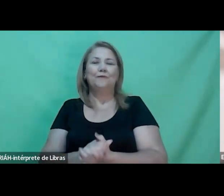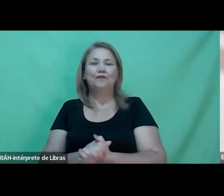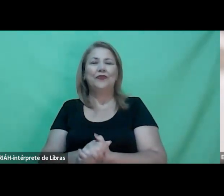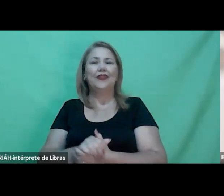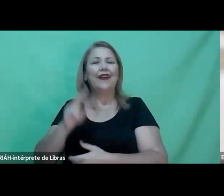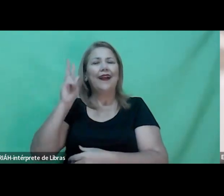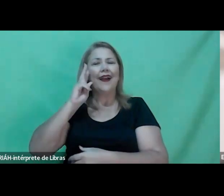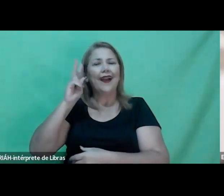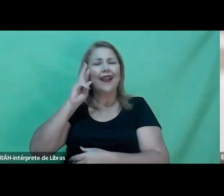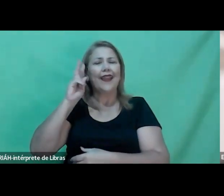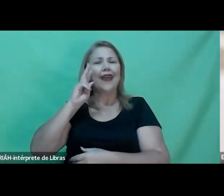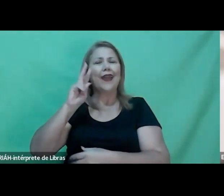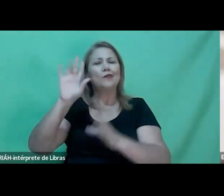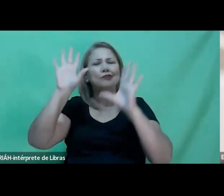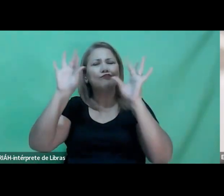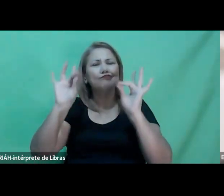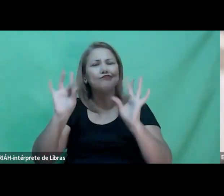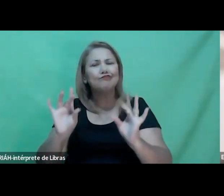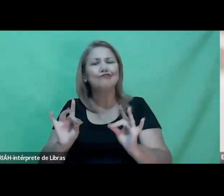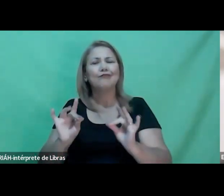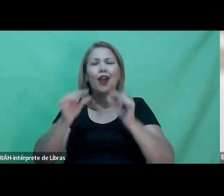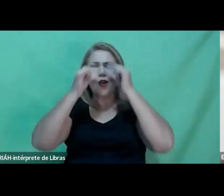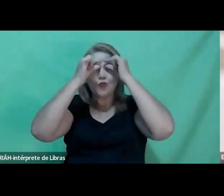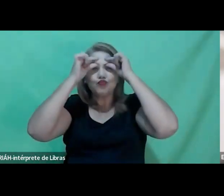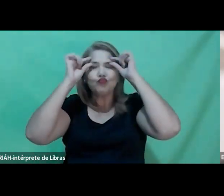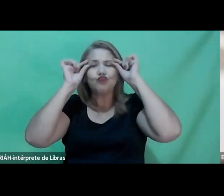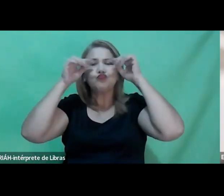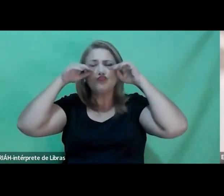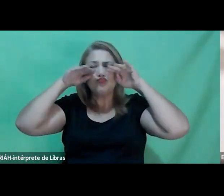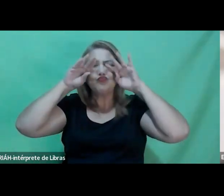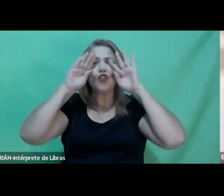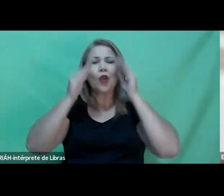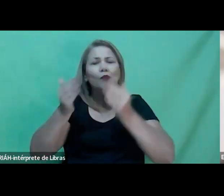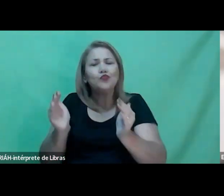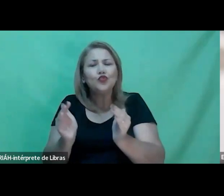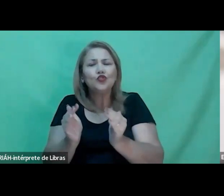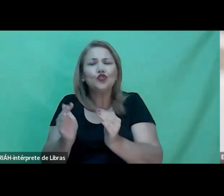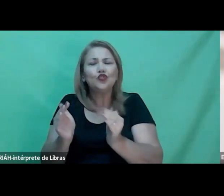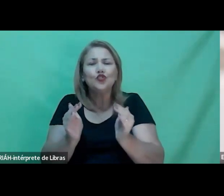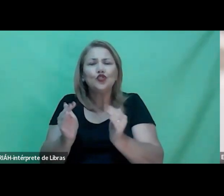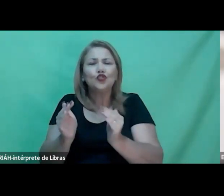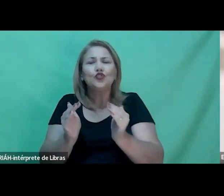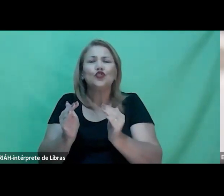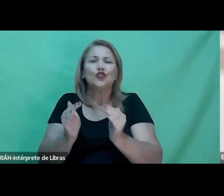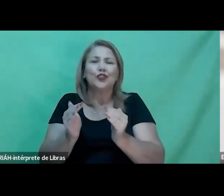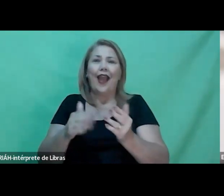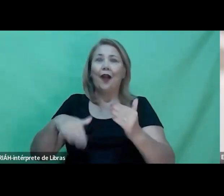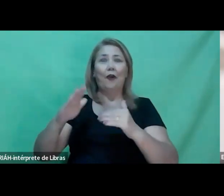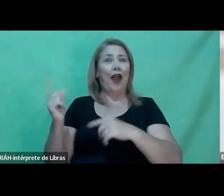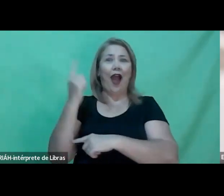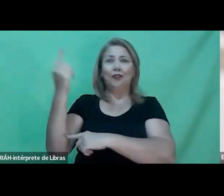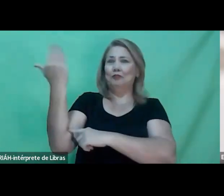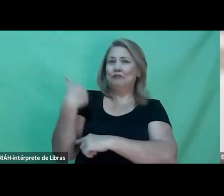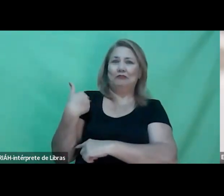imborrable de de de sus pestañas de que era pequeñito Y eso que hoy es mucho más alto que yo y todo